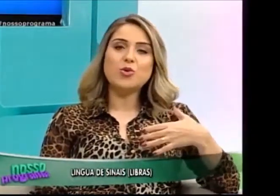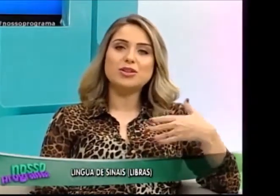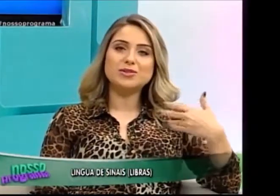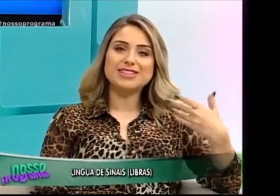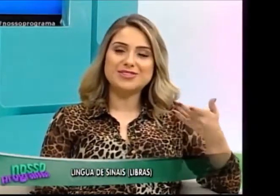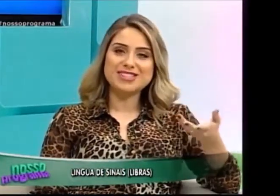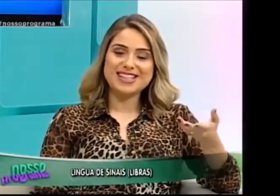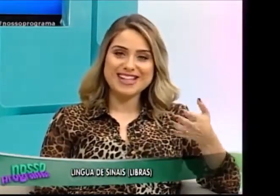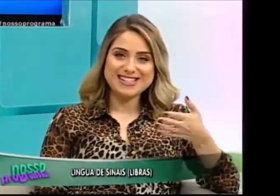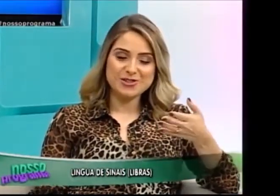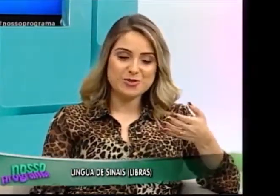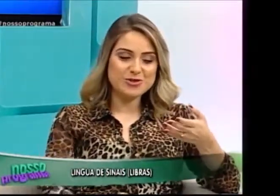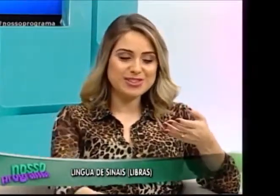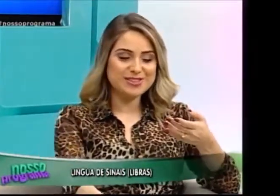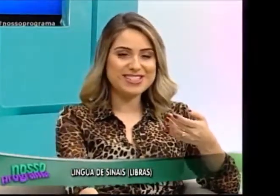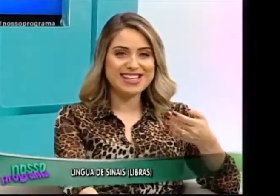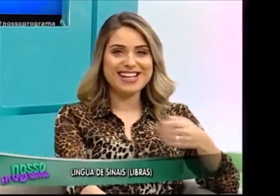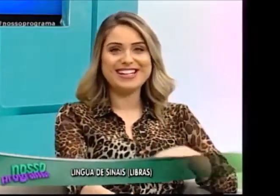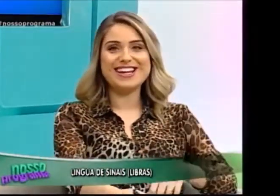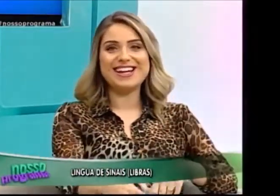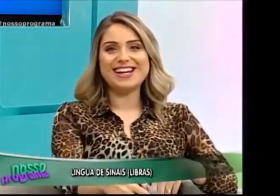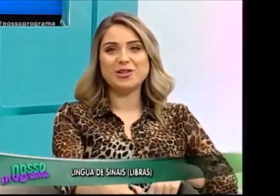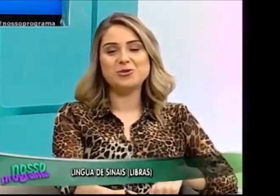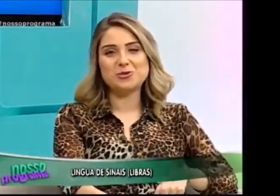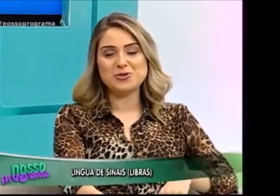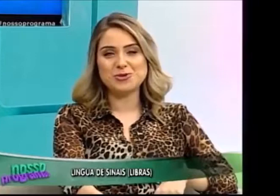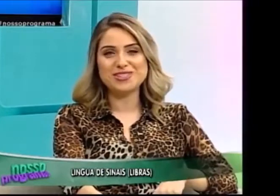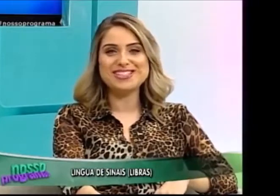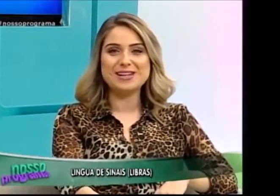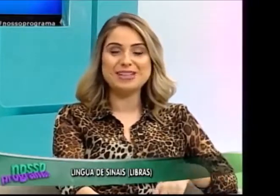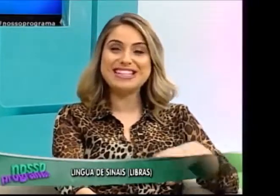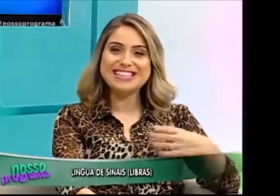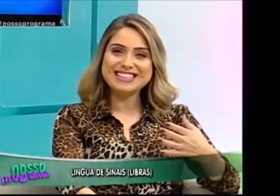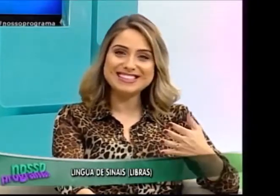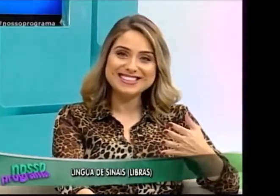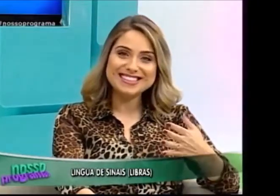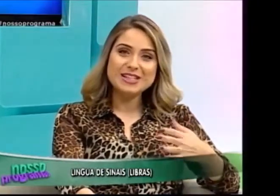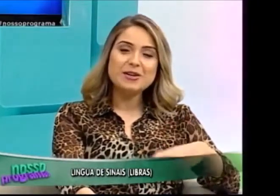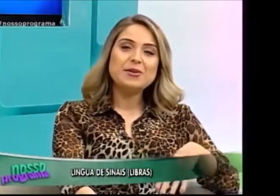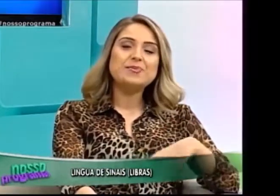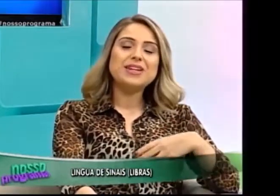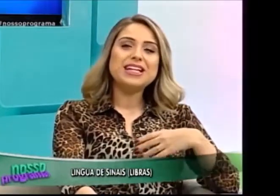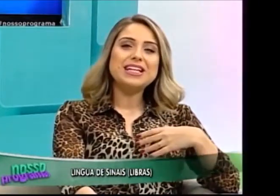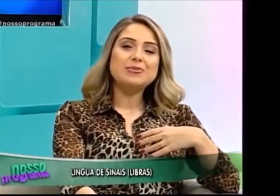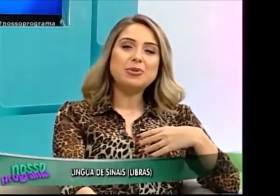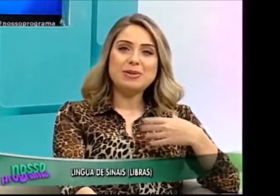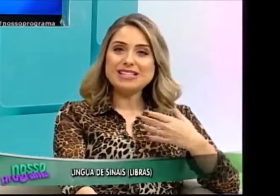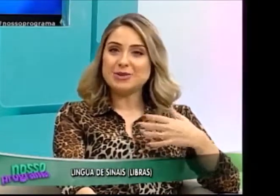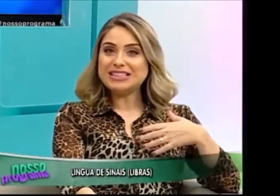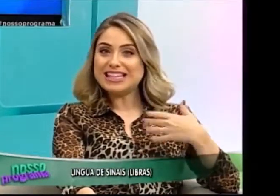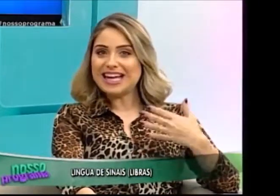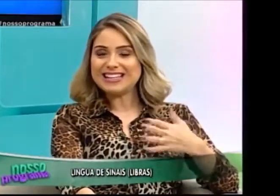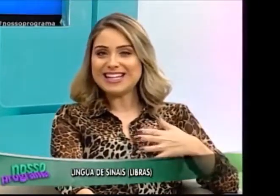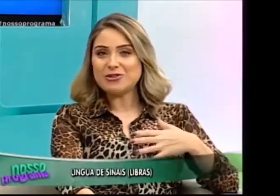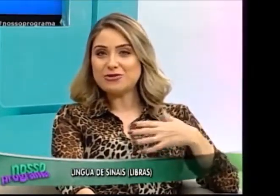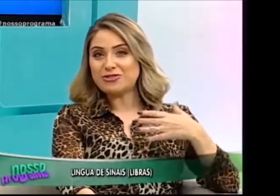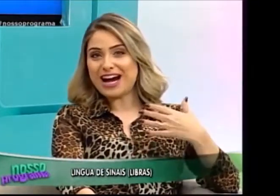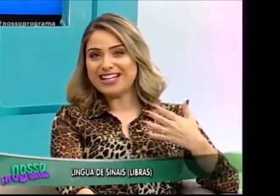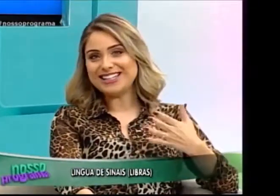quando recentemente eu entrevistei 2 pessoas americanas. E por mais que eu entenda e eu fale,